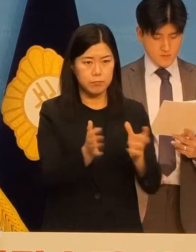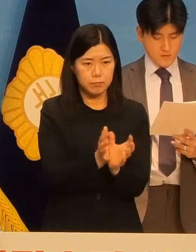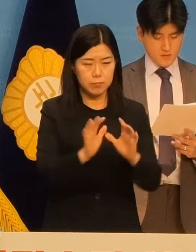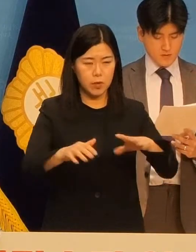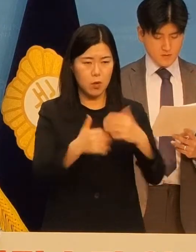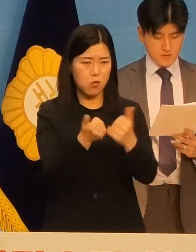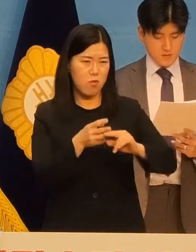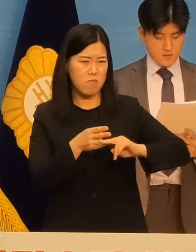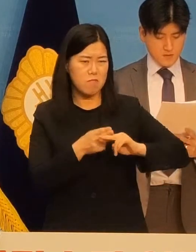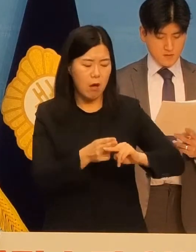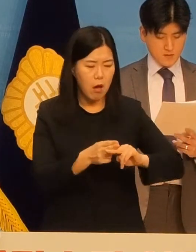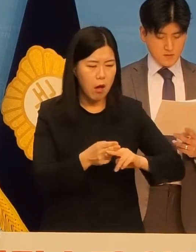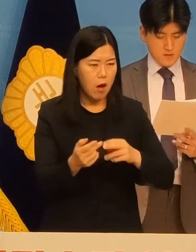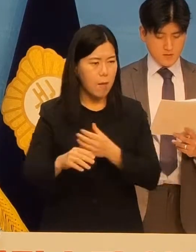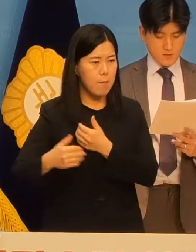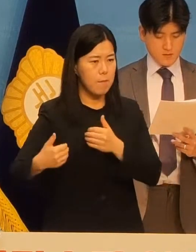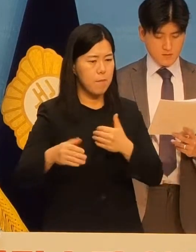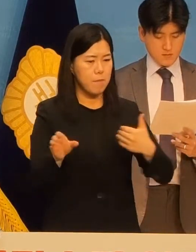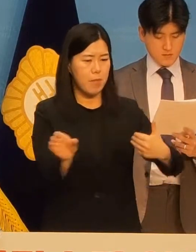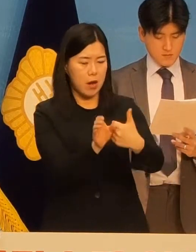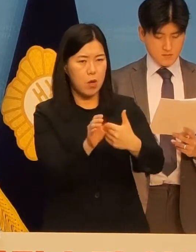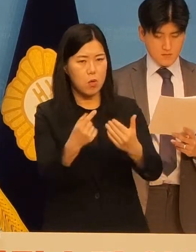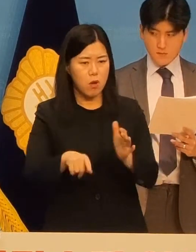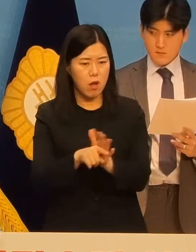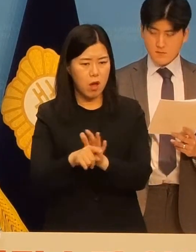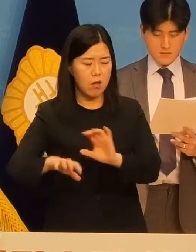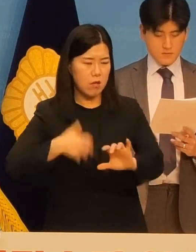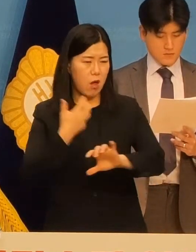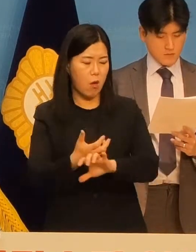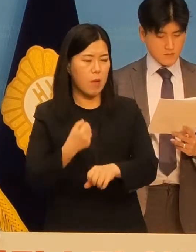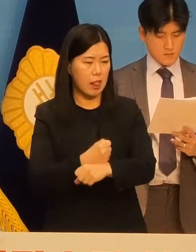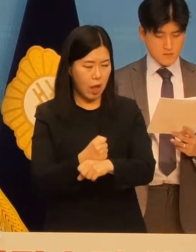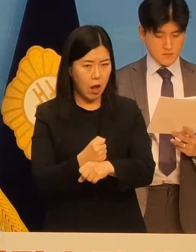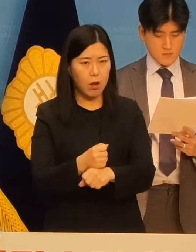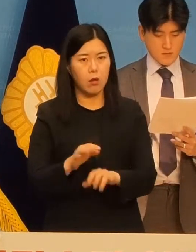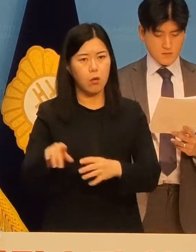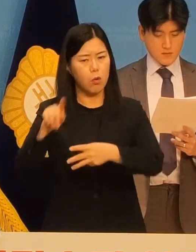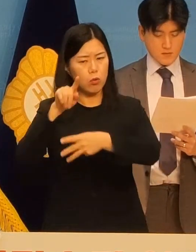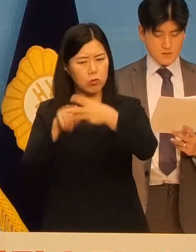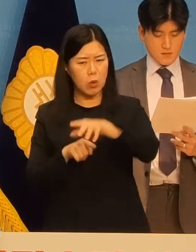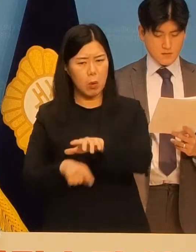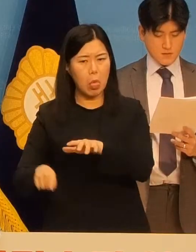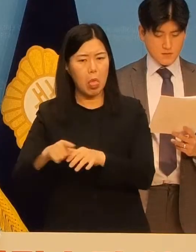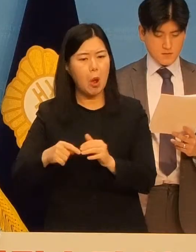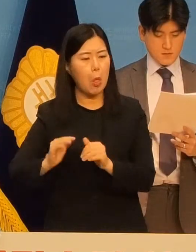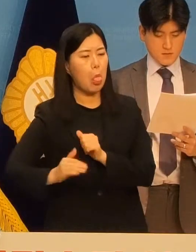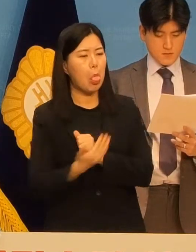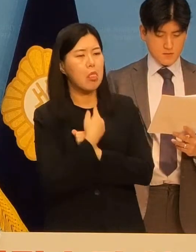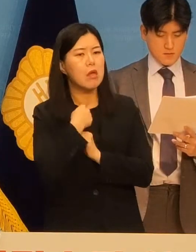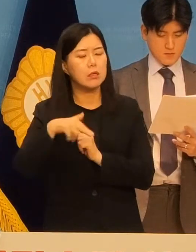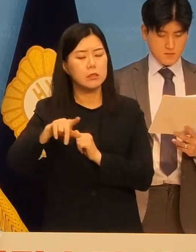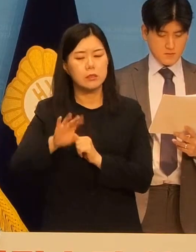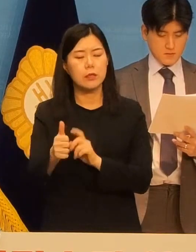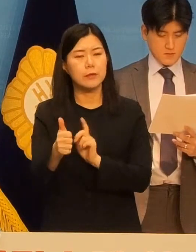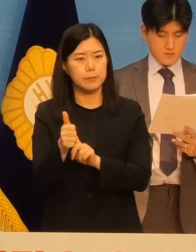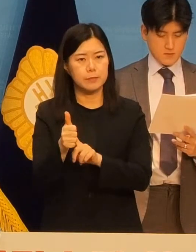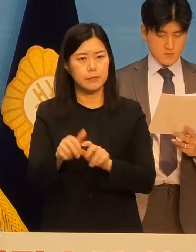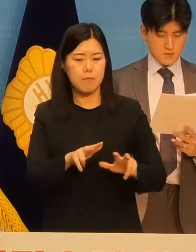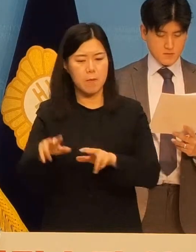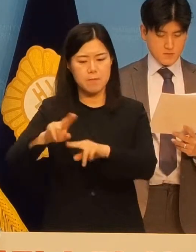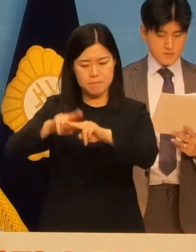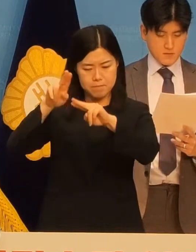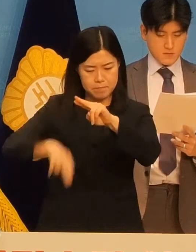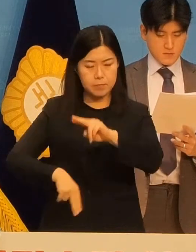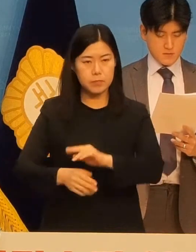맞선 것이라면서 내란 속에 윤석열 앞잡이 노릇하는 장동혁은 즉각